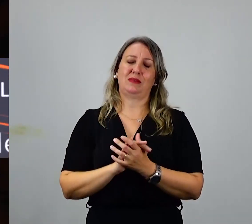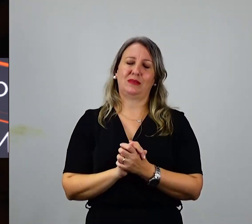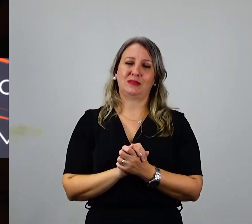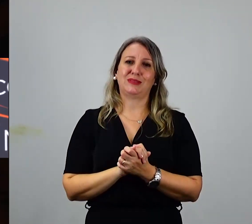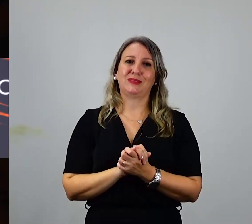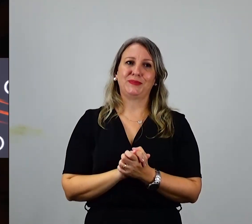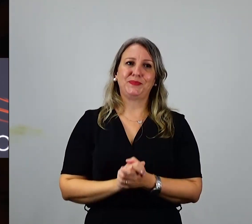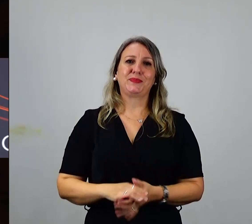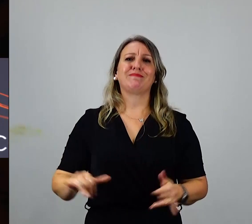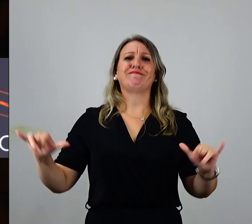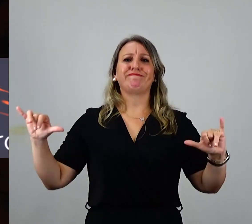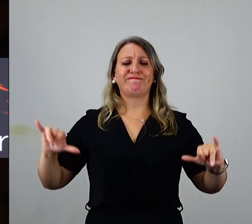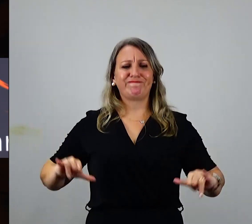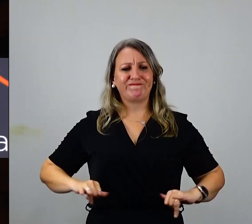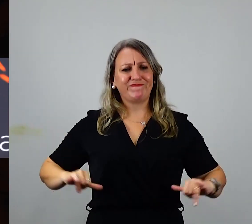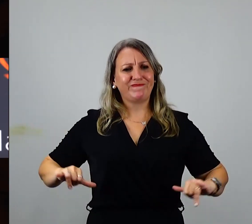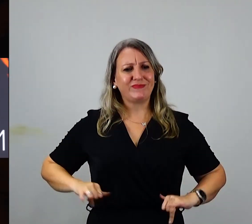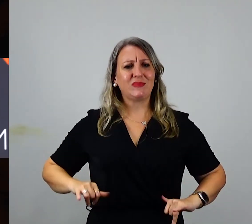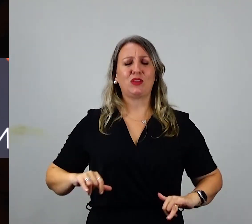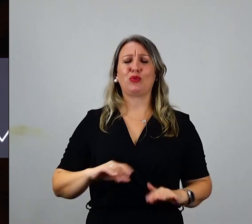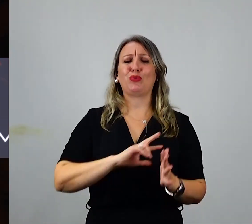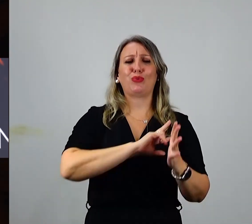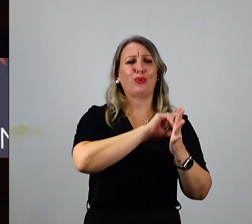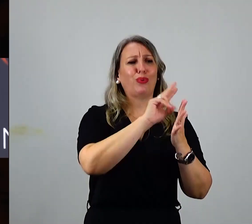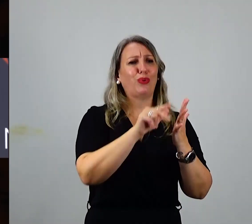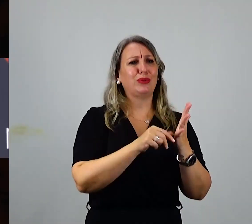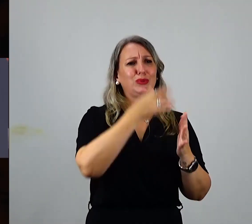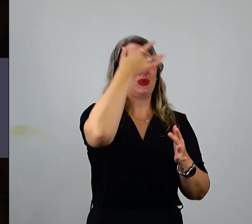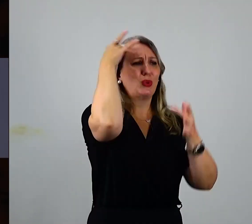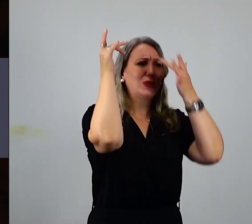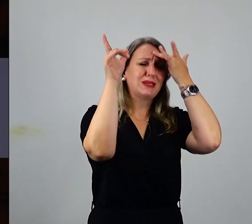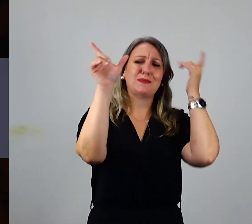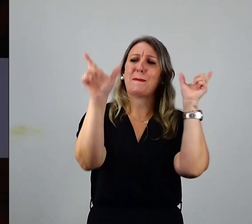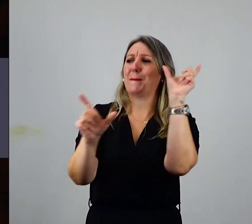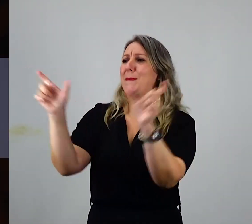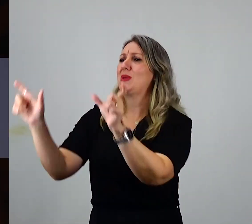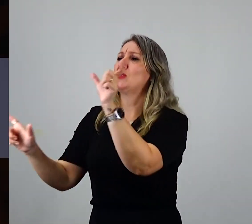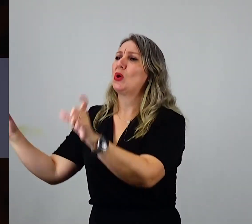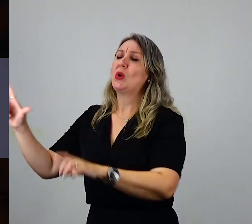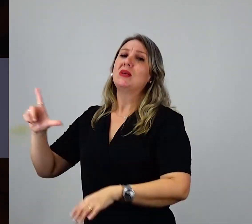com todos nós. E vai continuar a acontecer.